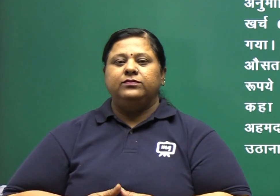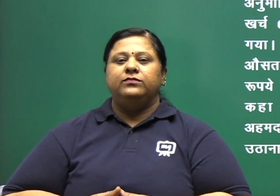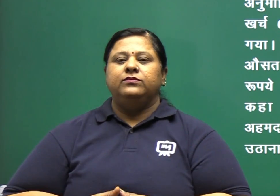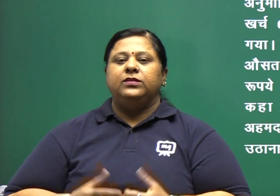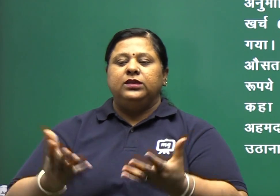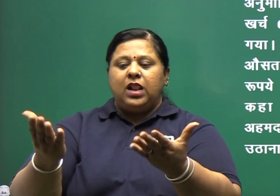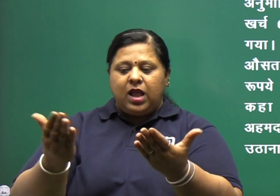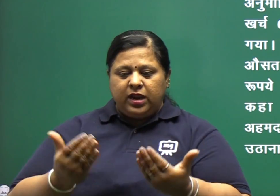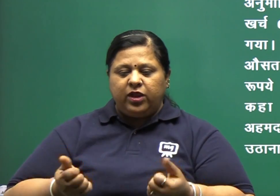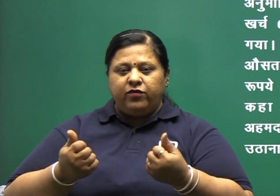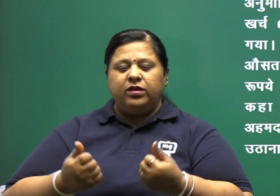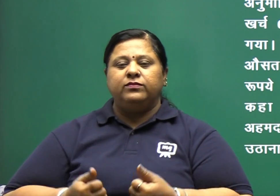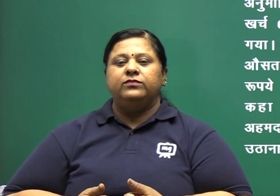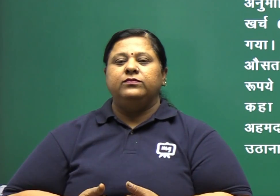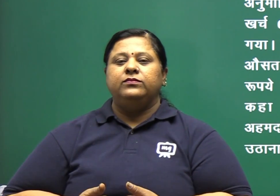लाने व